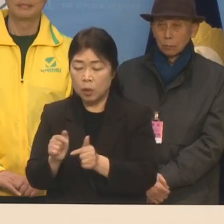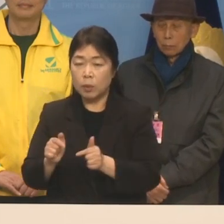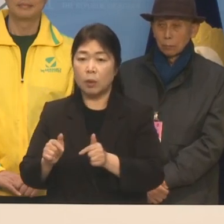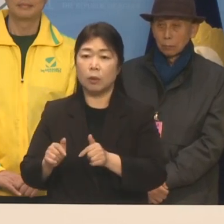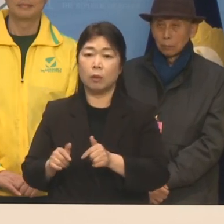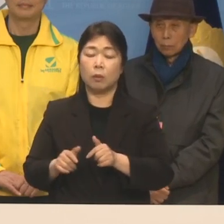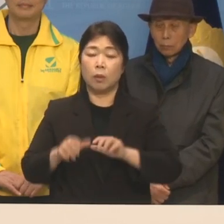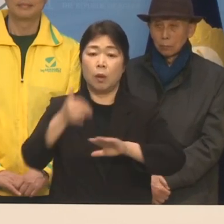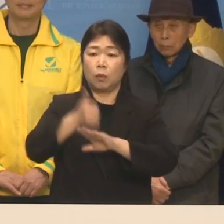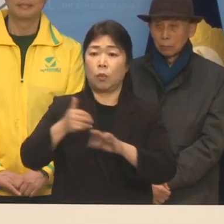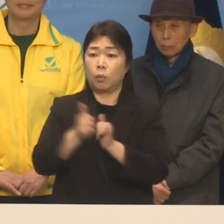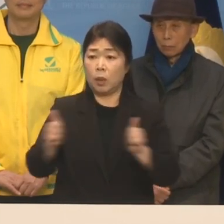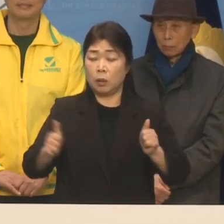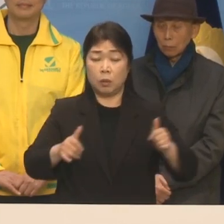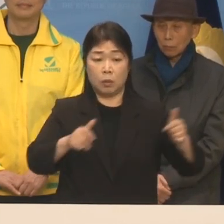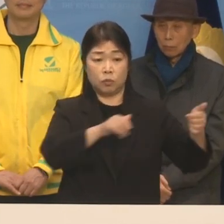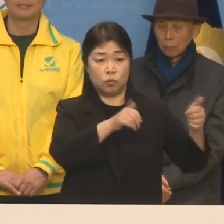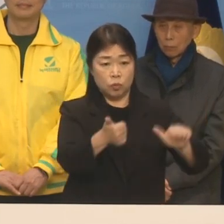국민들의 밥상이